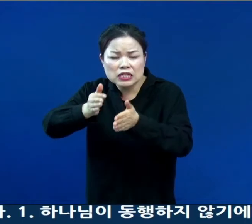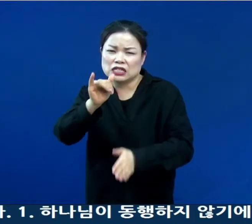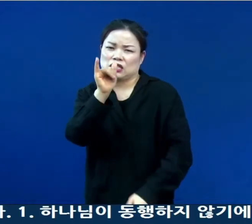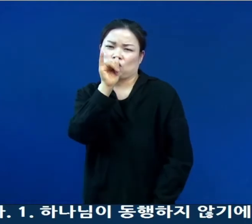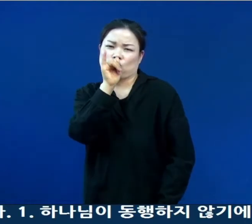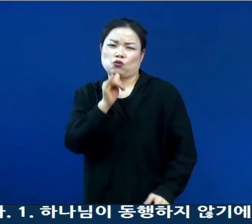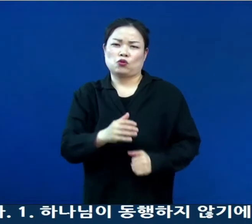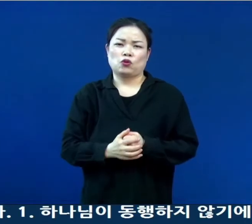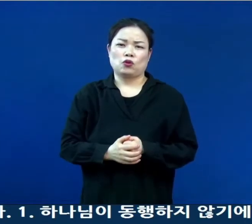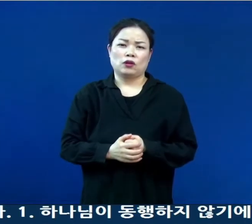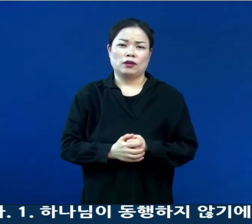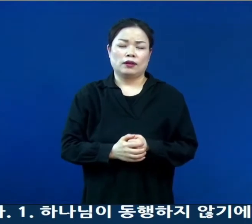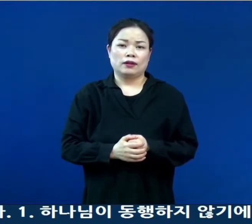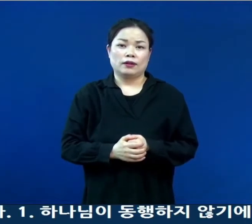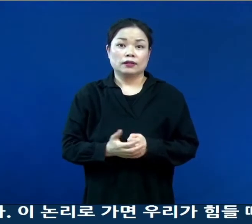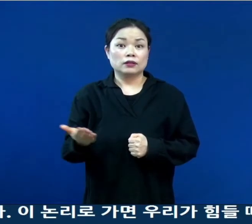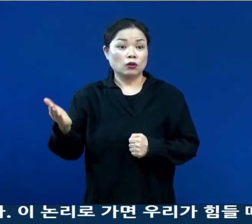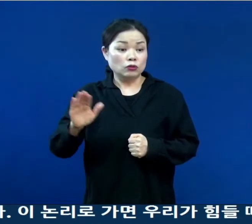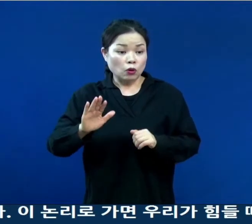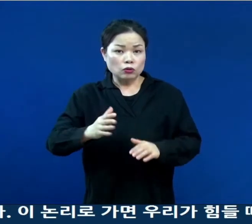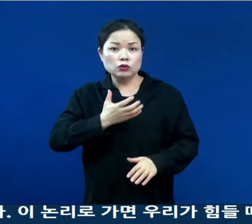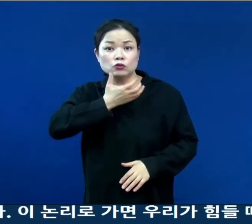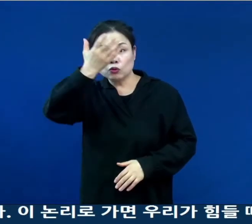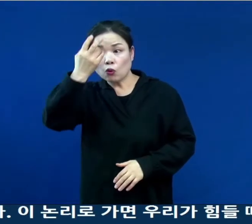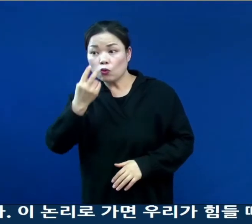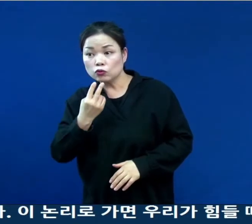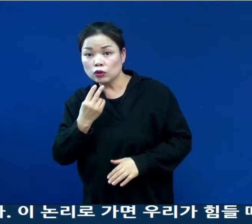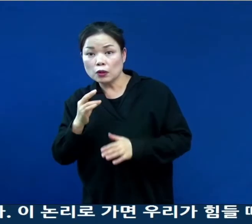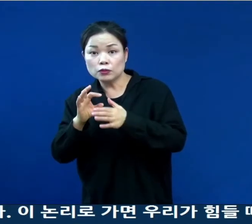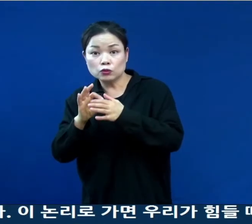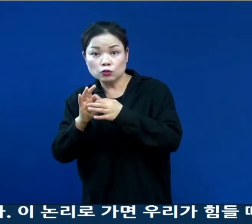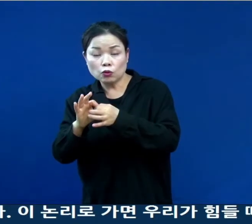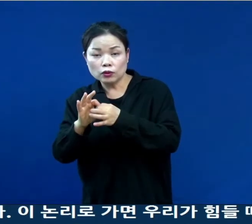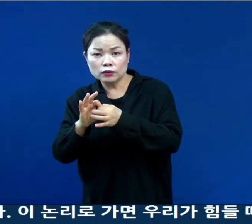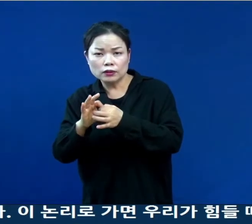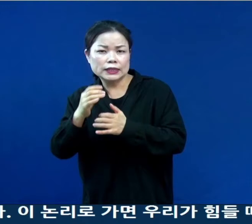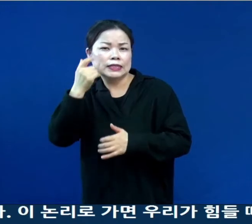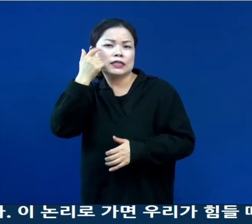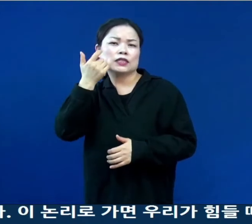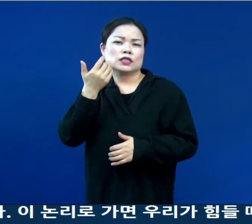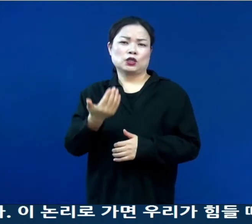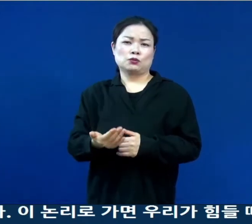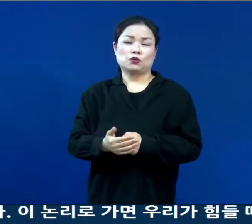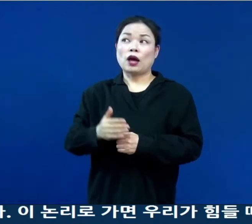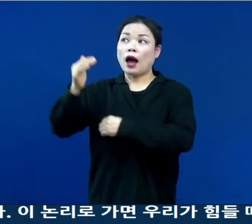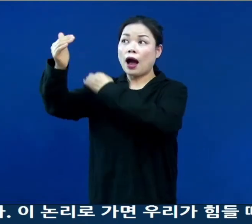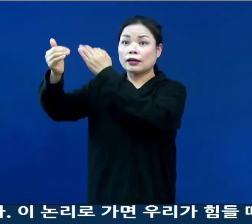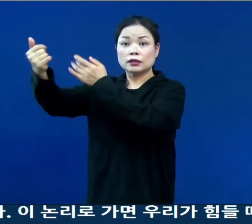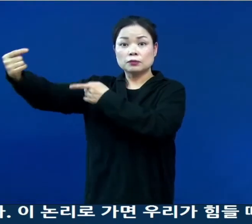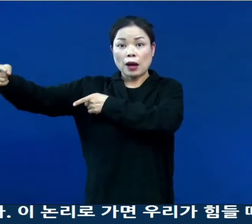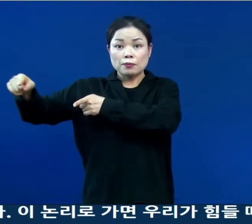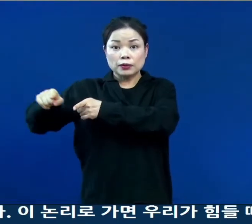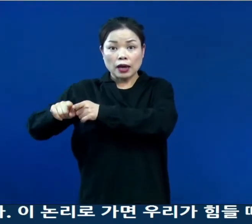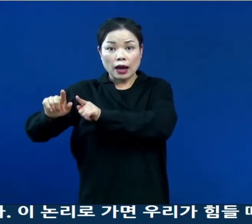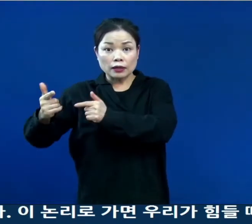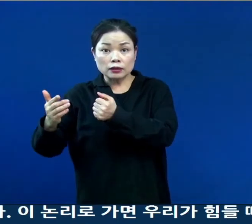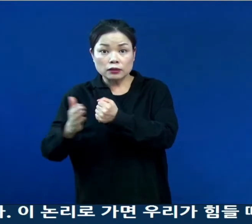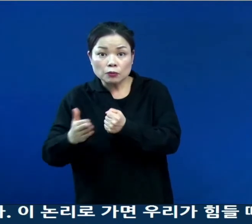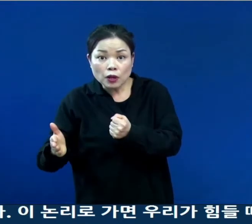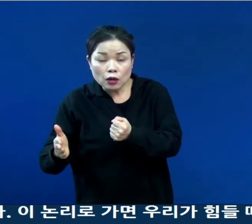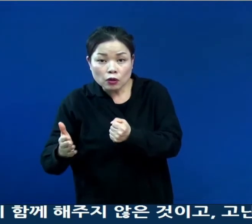있습니다. 그런데 오늘 요셉을 통해서 우리가 던질 수 있는 질문은, 하나님이 함께 하지